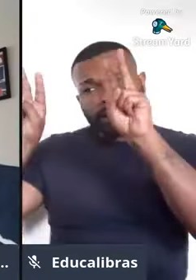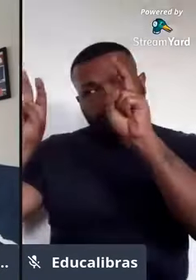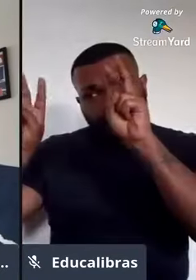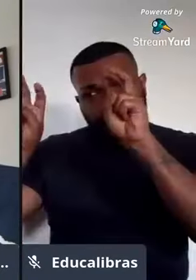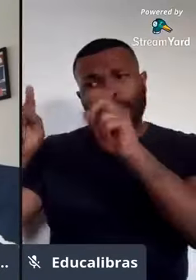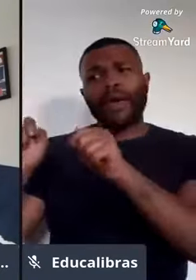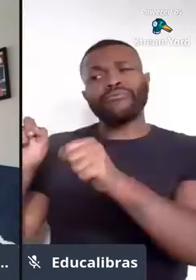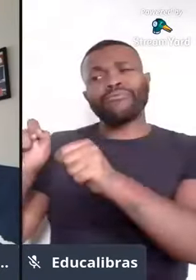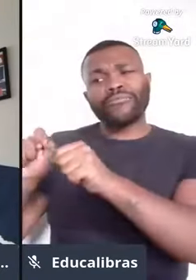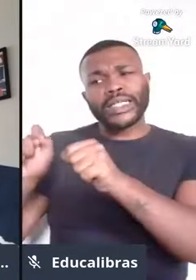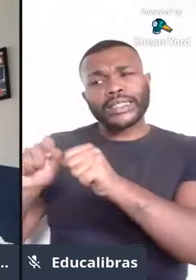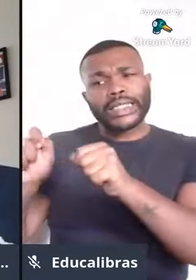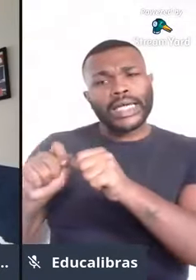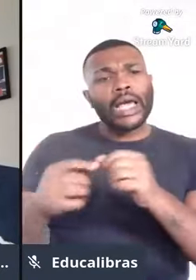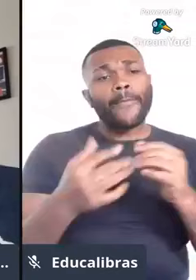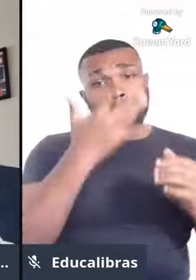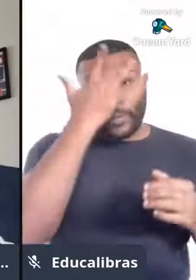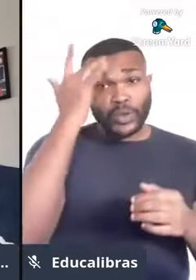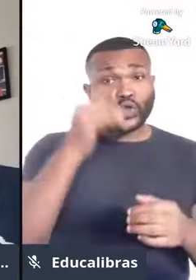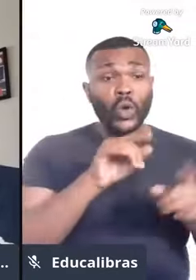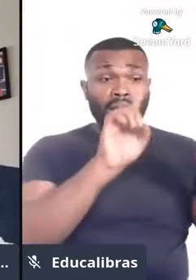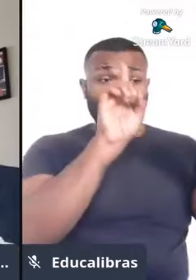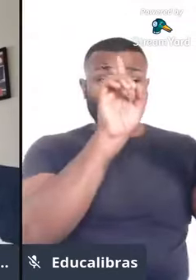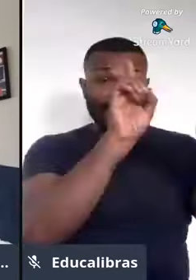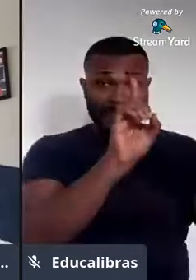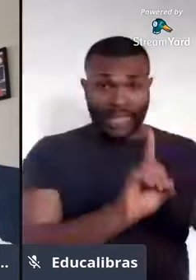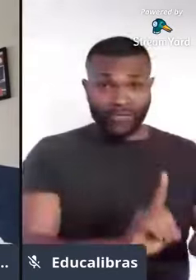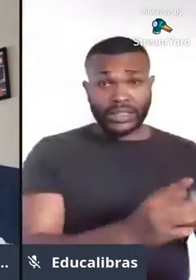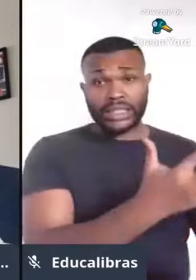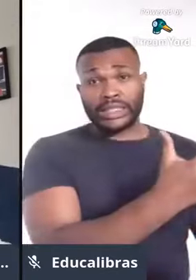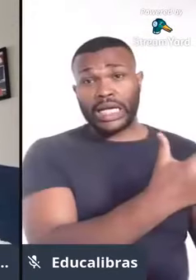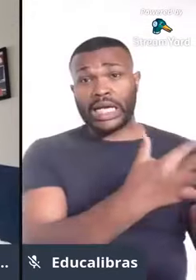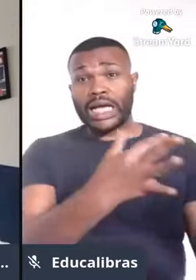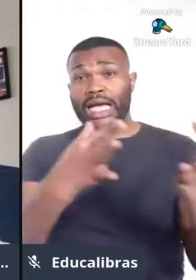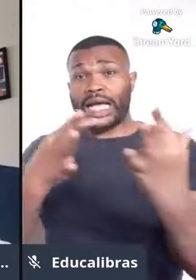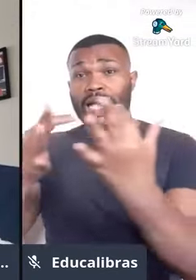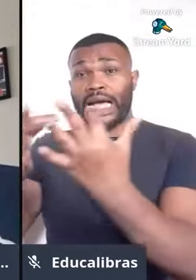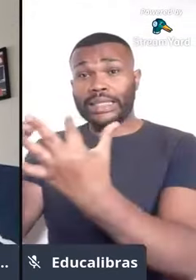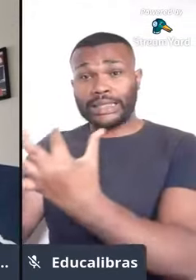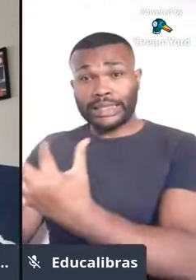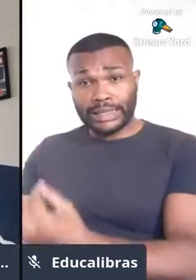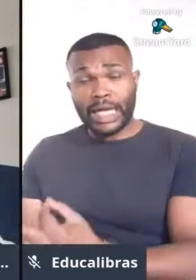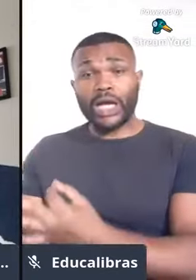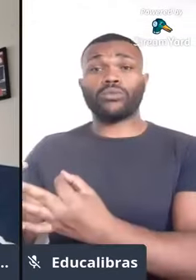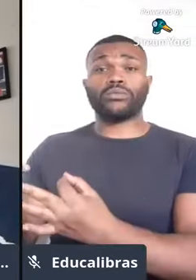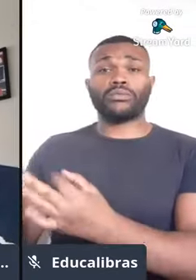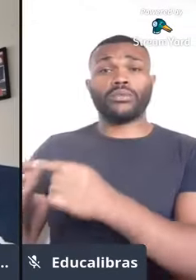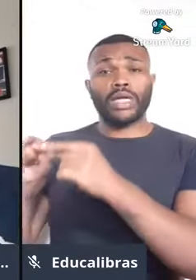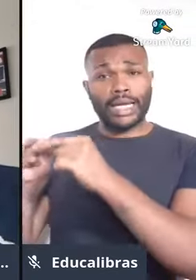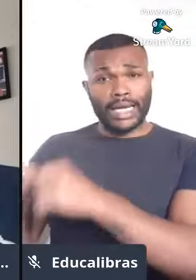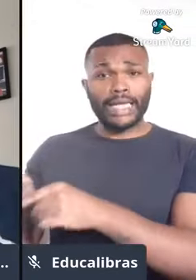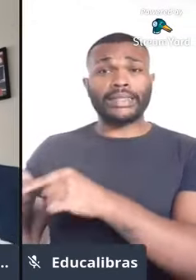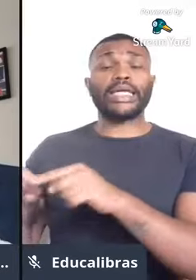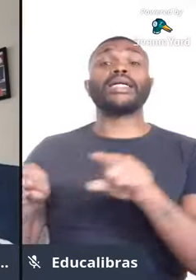pessoas, leitores, telespectadores, ouvintes, internautas, atrair